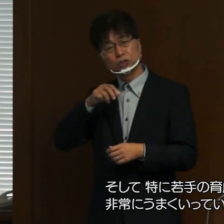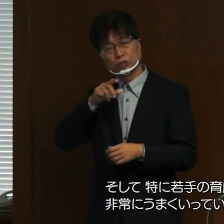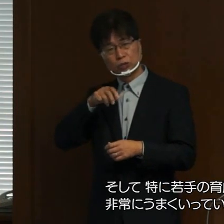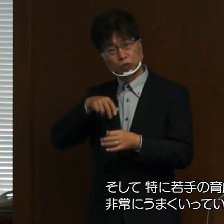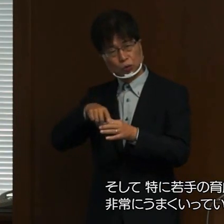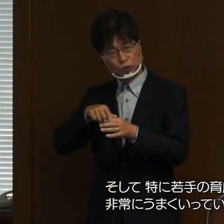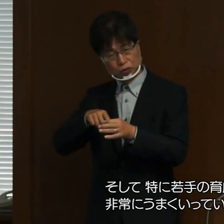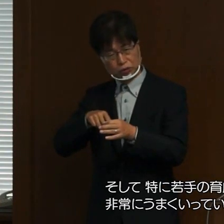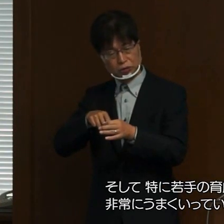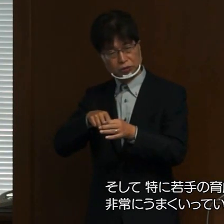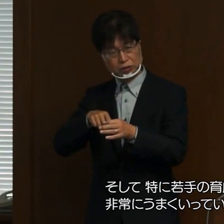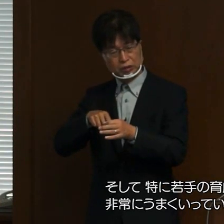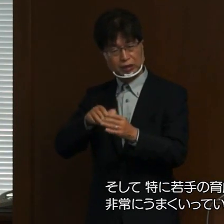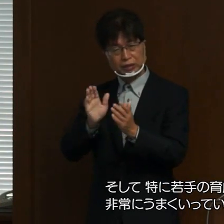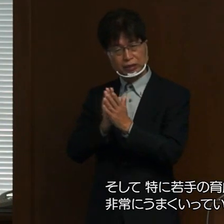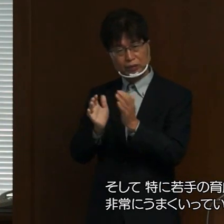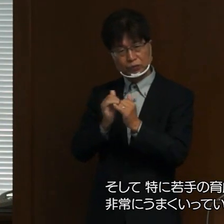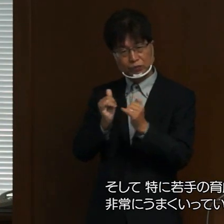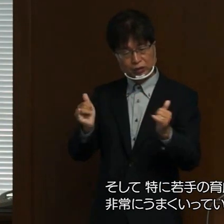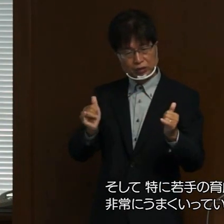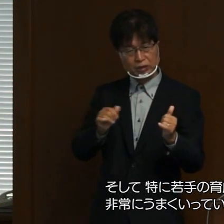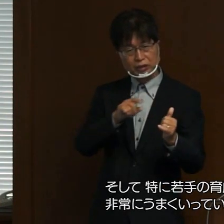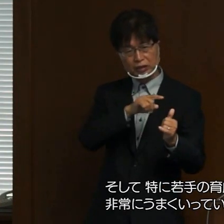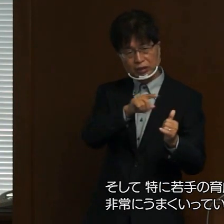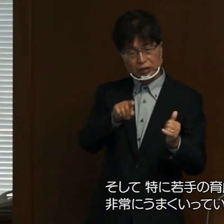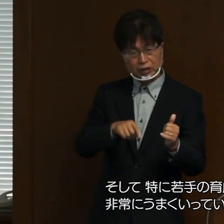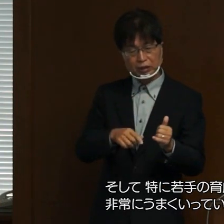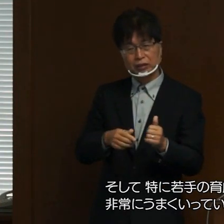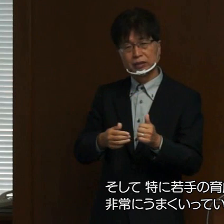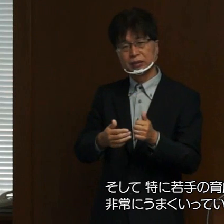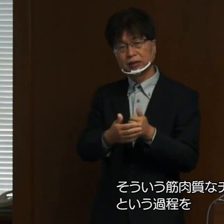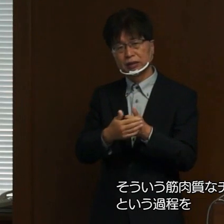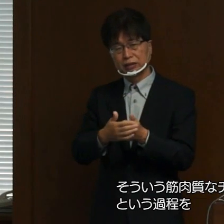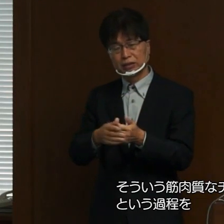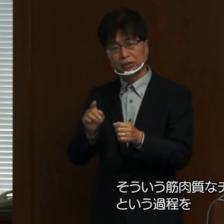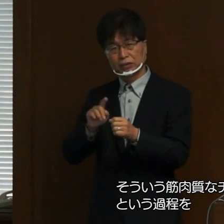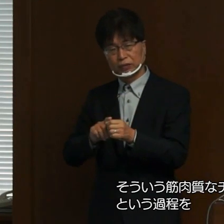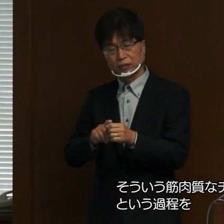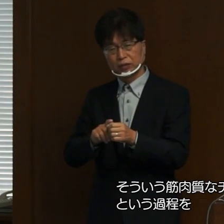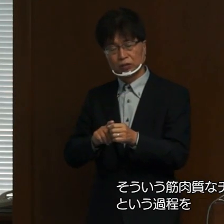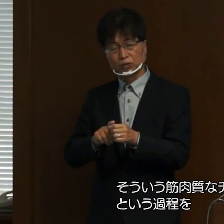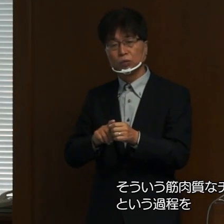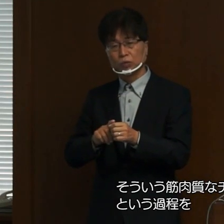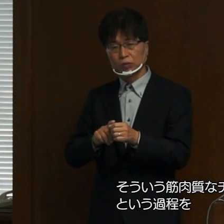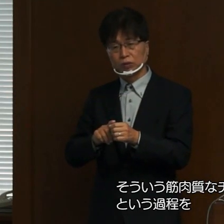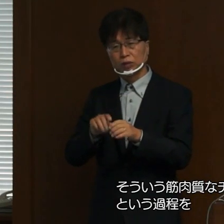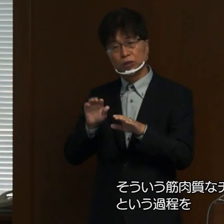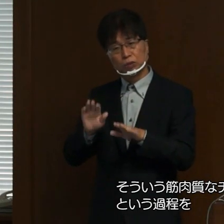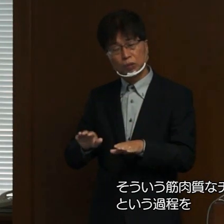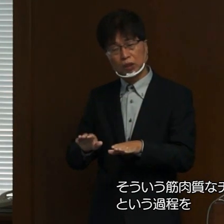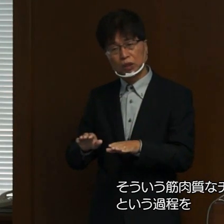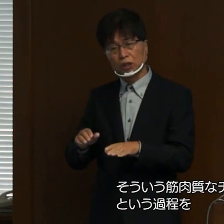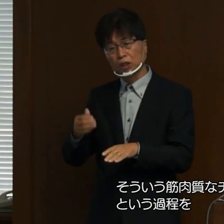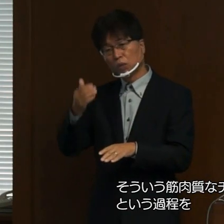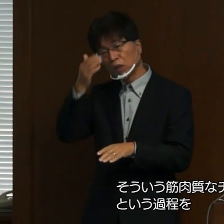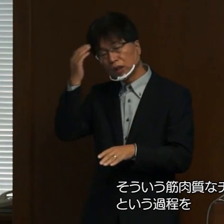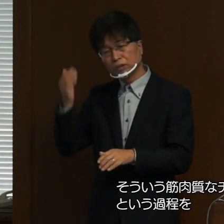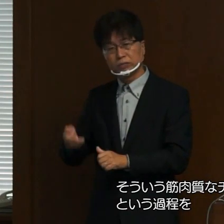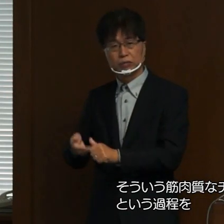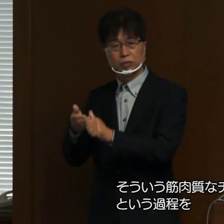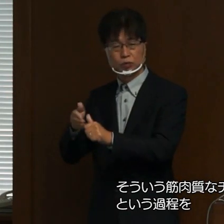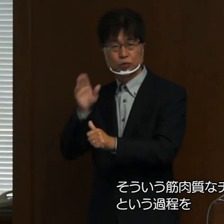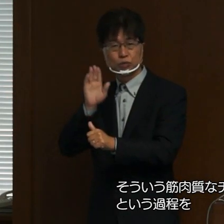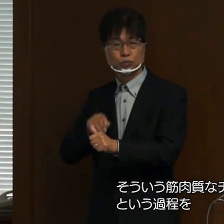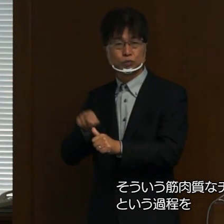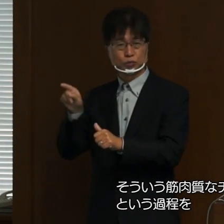して特に若手の育成なんかも非常にうまくいっているところがあるので、そういう筋肉質なチームになっていく